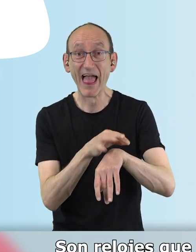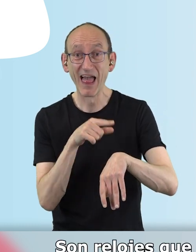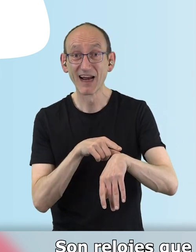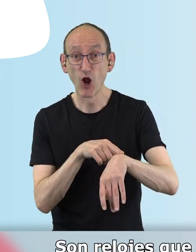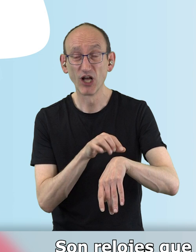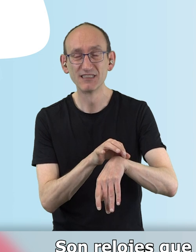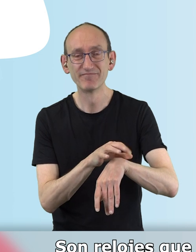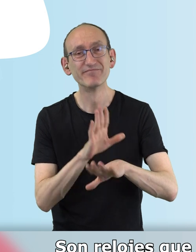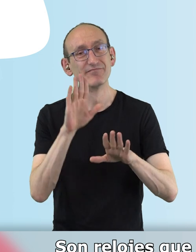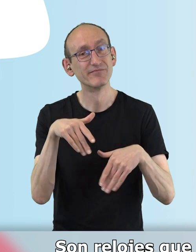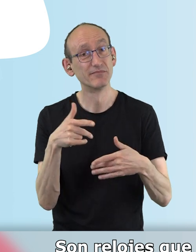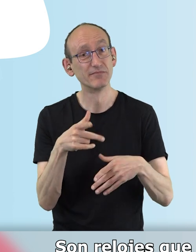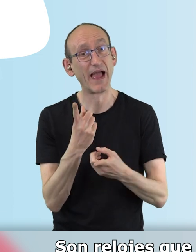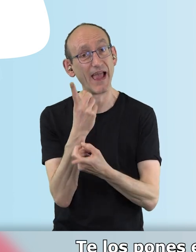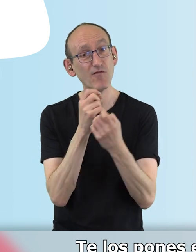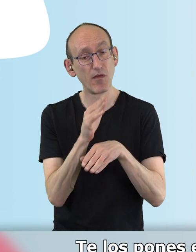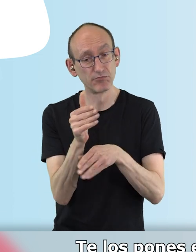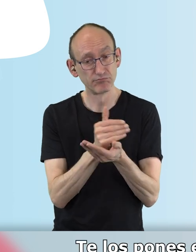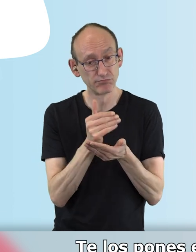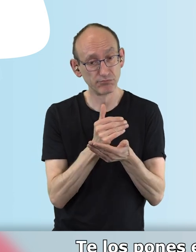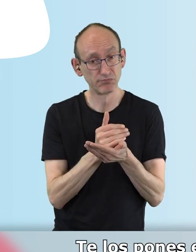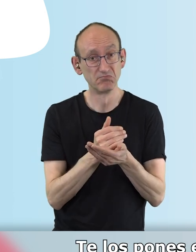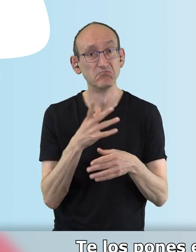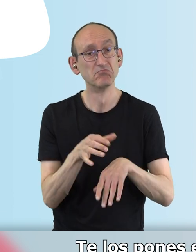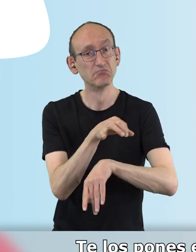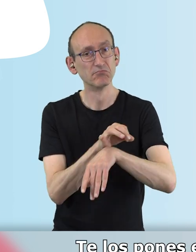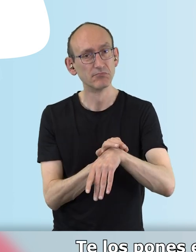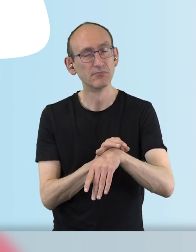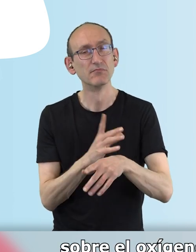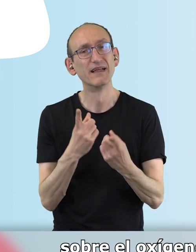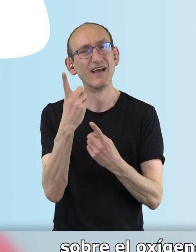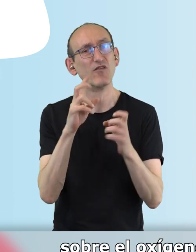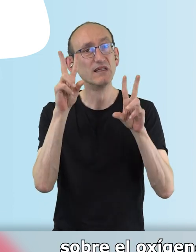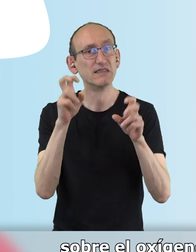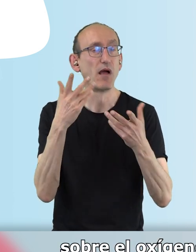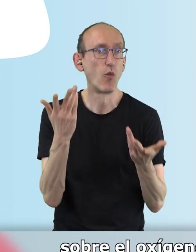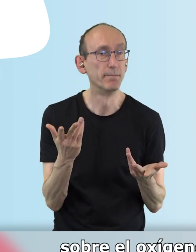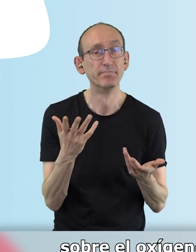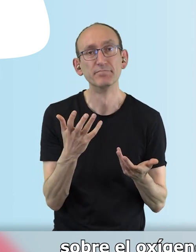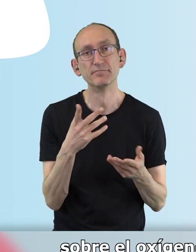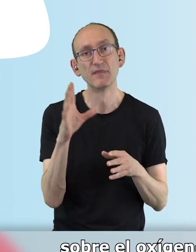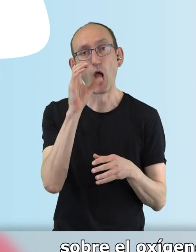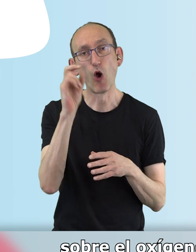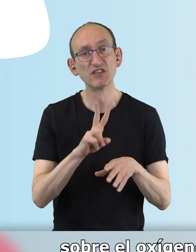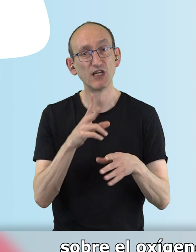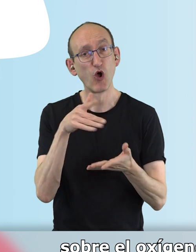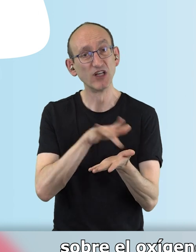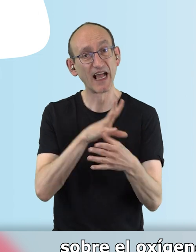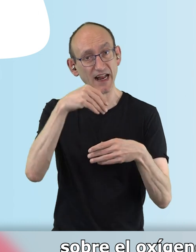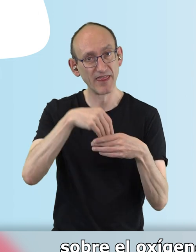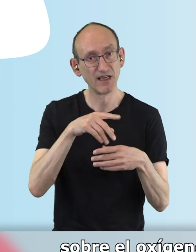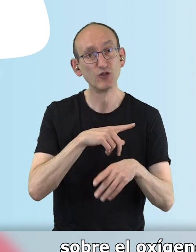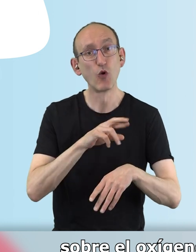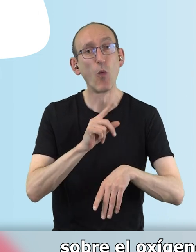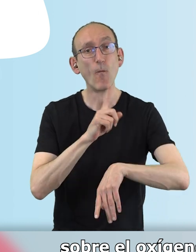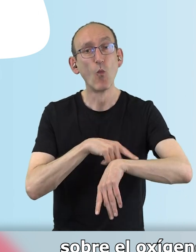que lo que hacen es recogen información. Te los pones en la mano y recogen información sobre el oxígeno en sangre,